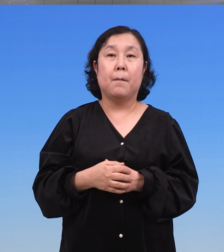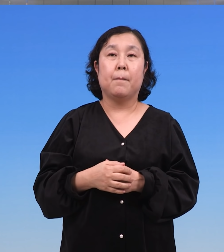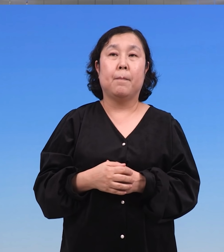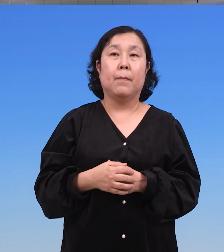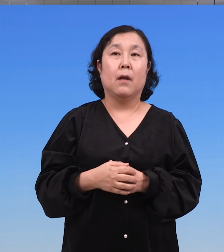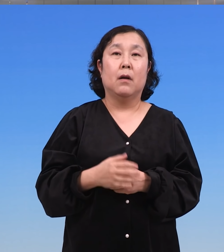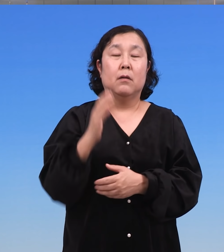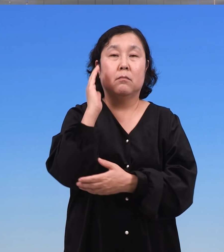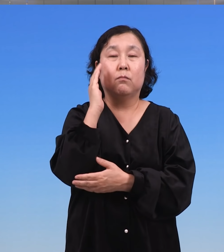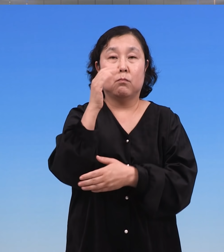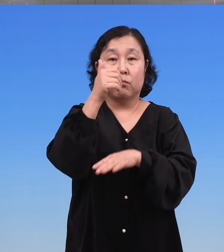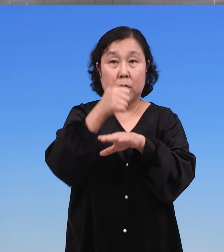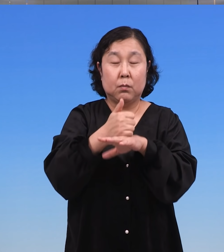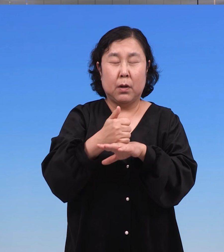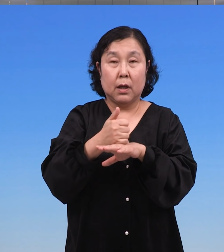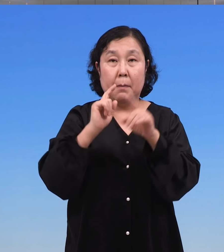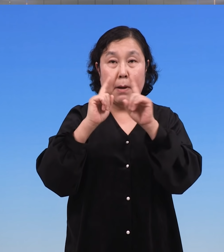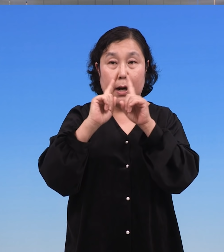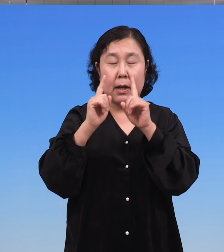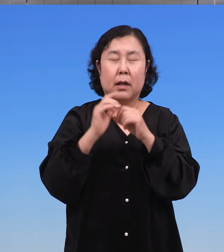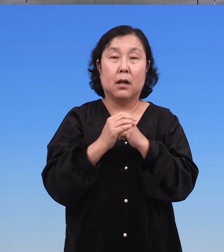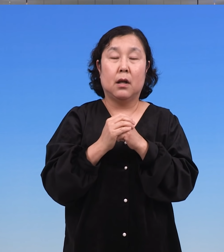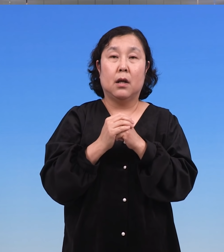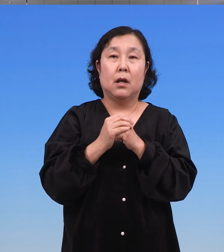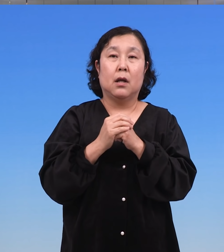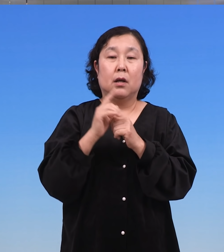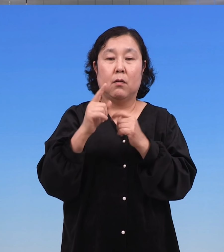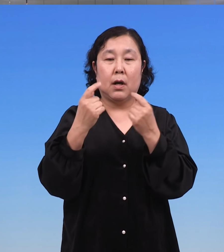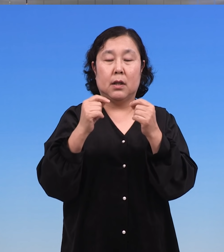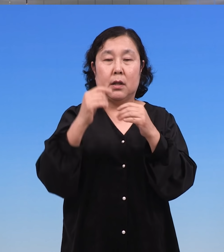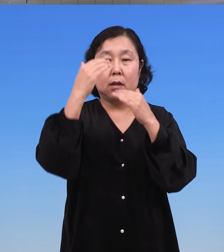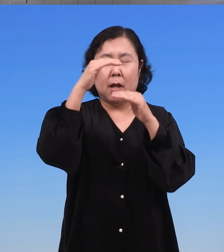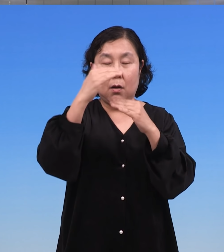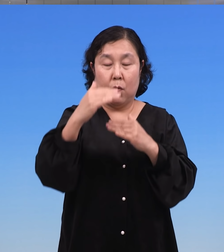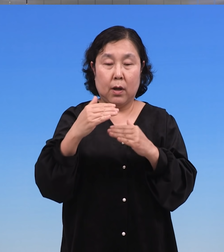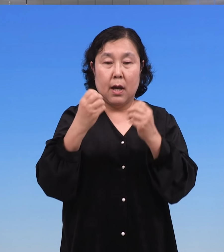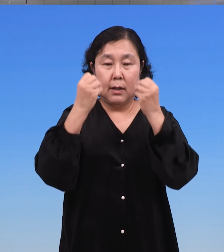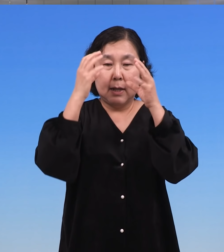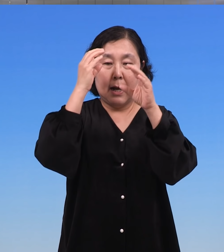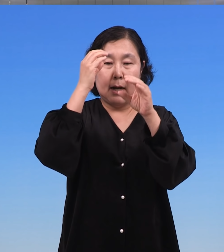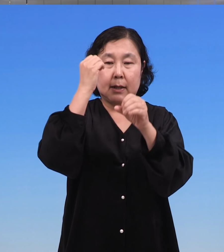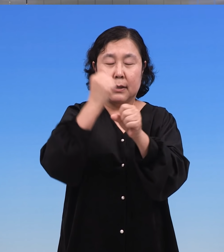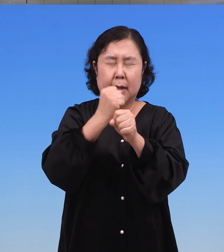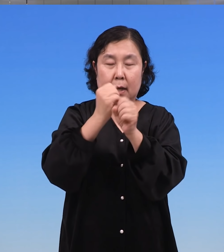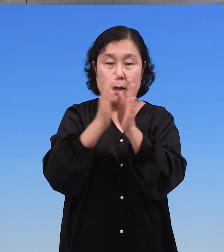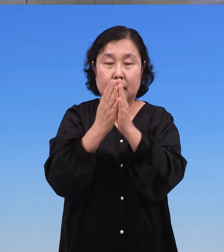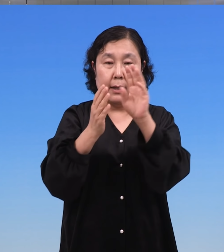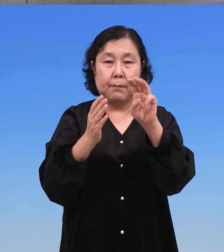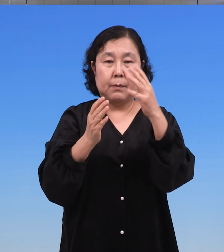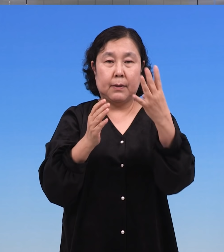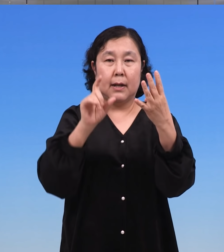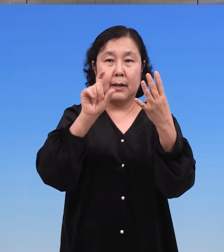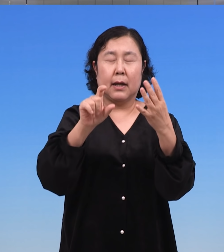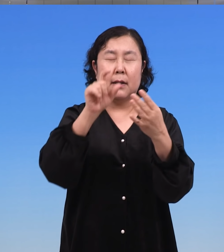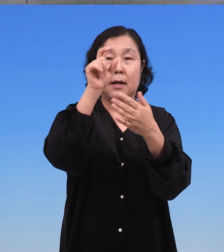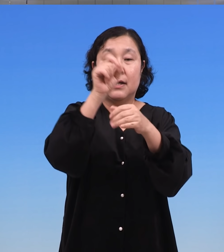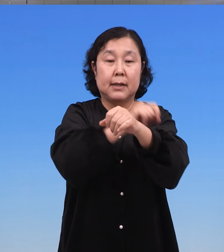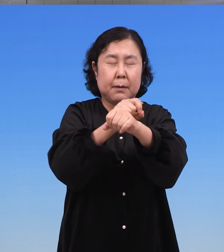뭐라고 마지막에 설교하시는가 하니까 이렇게 말하더라고요. 이런 내용이 나오는 창세기 34장에서 특이한